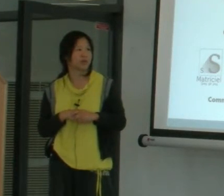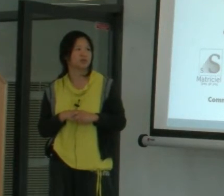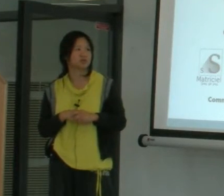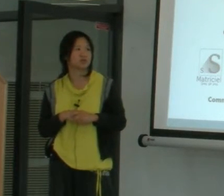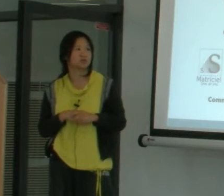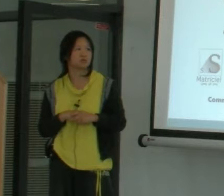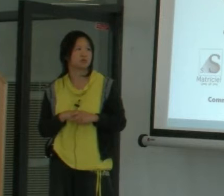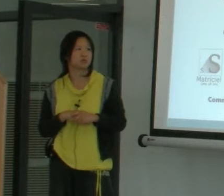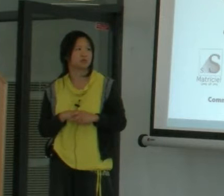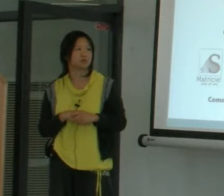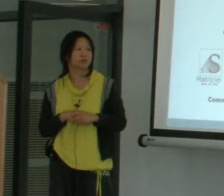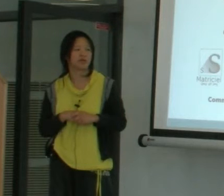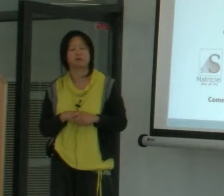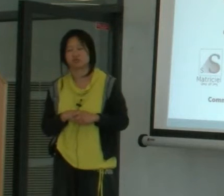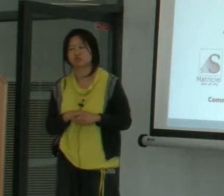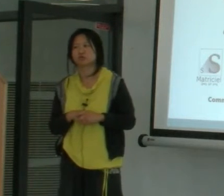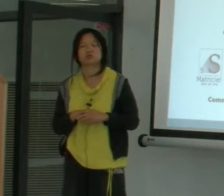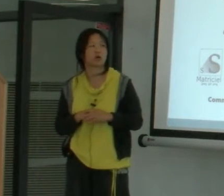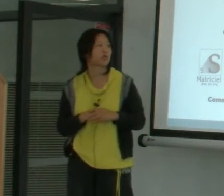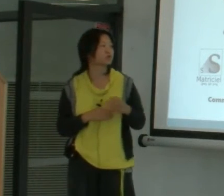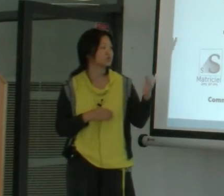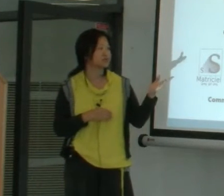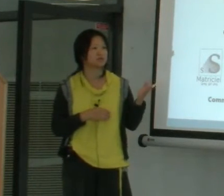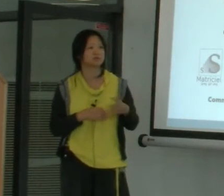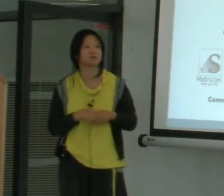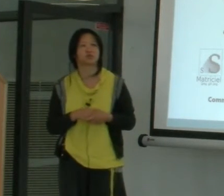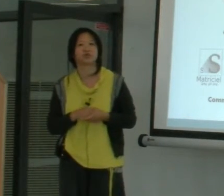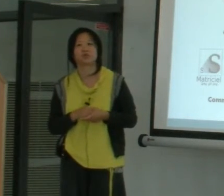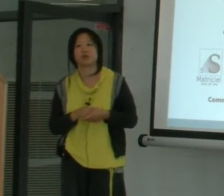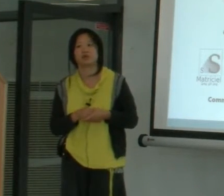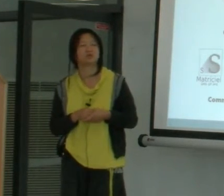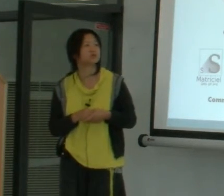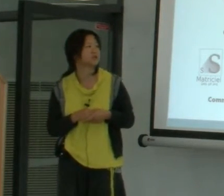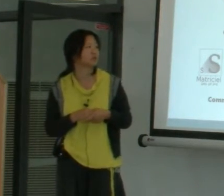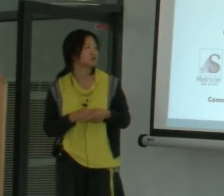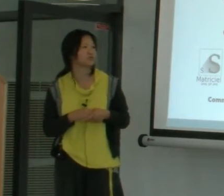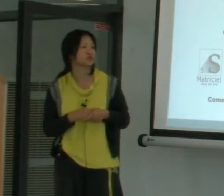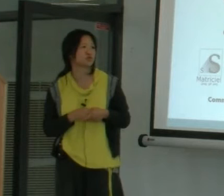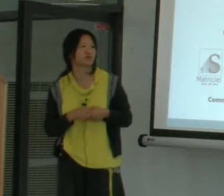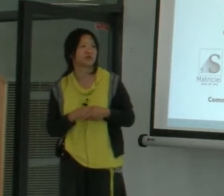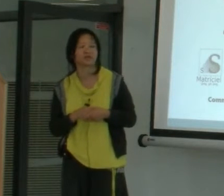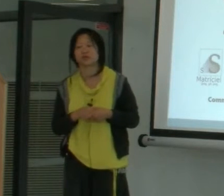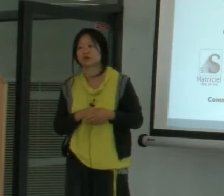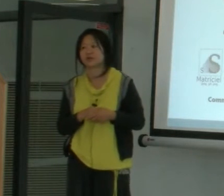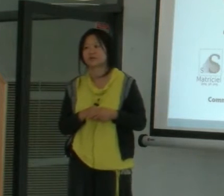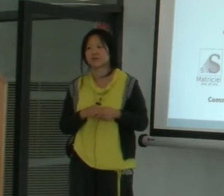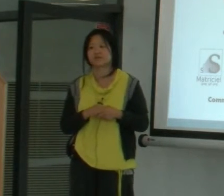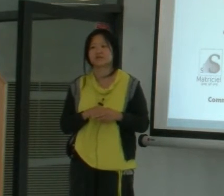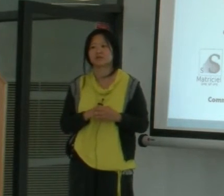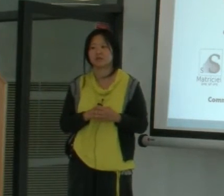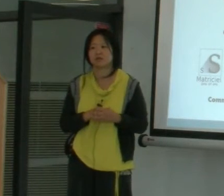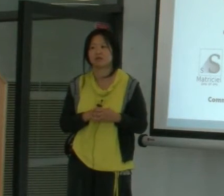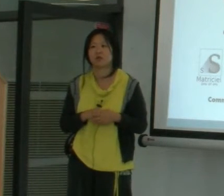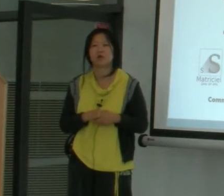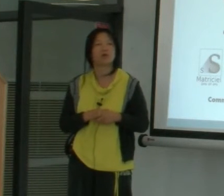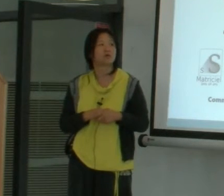en pédagogie. Voilà, du coup, de leur apprendre aussi que là, au niveau des droits de diffusion, en fait, quand on a accès à un dessin